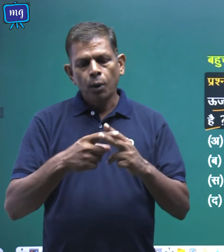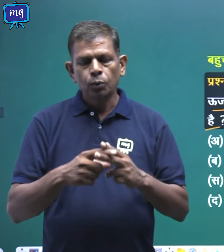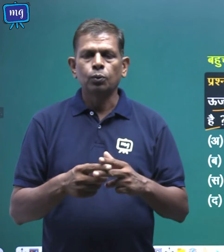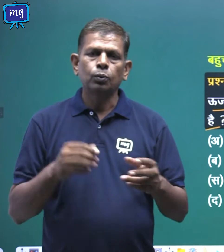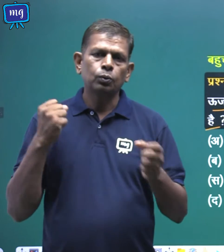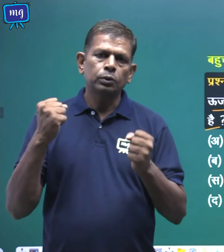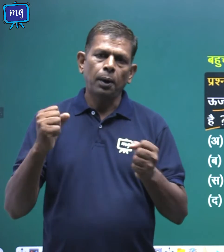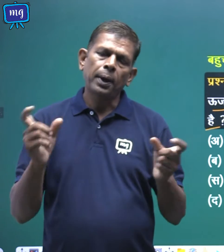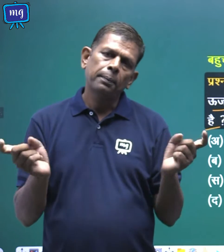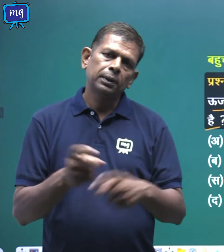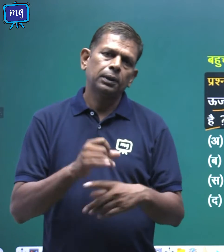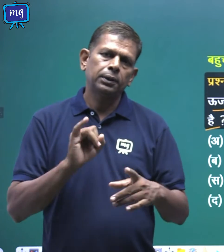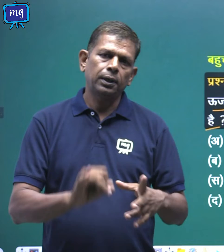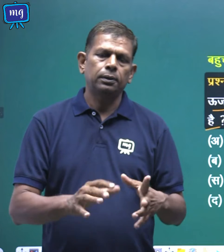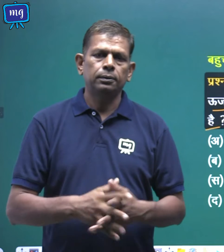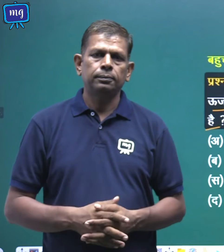है।